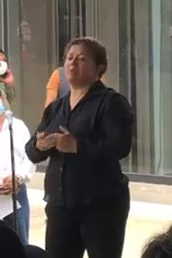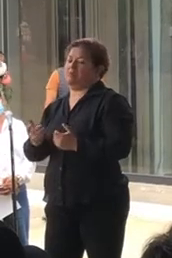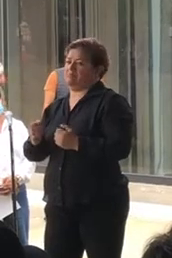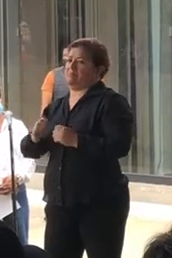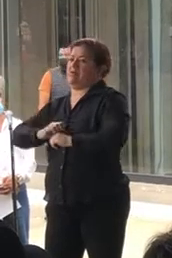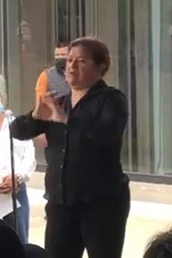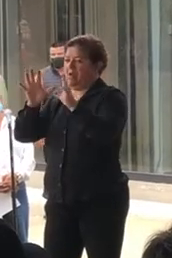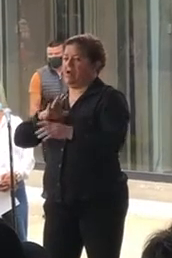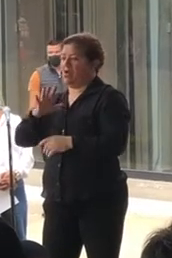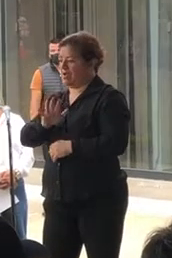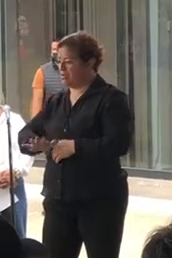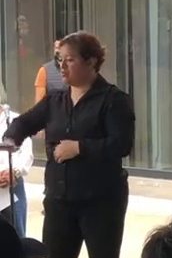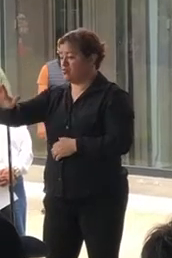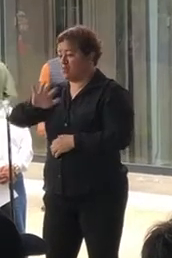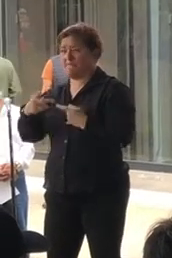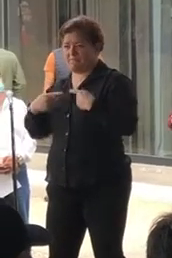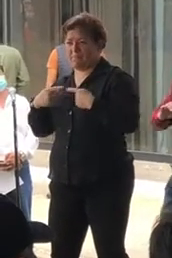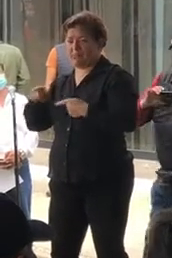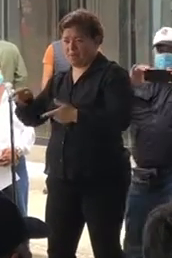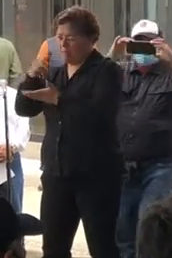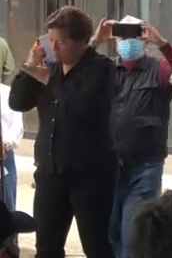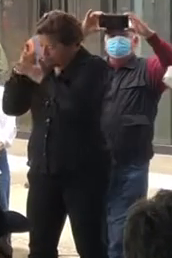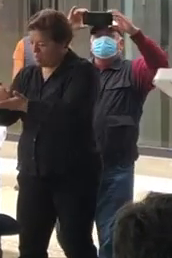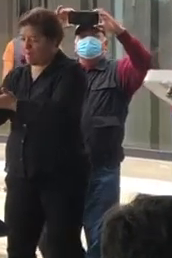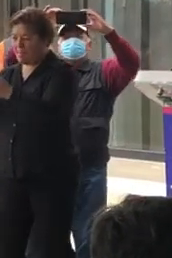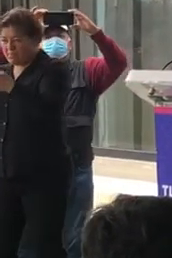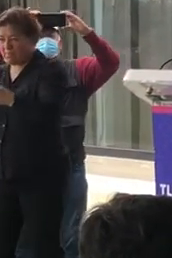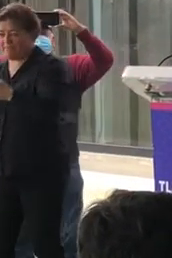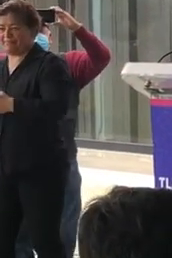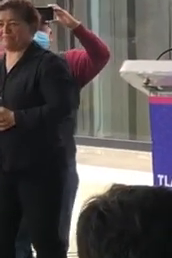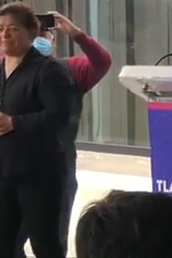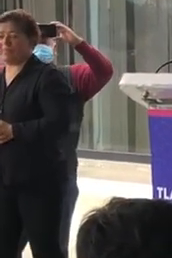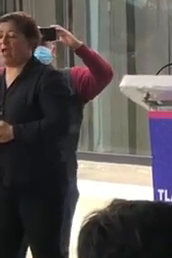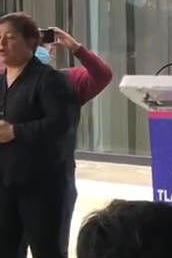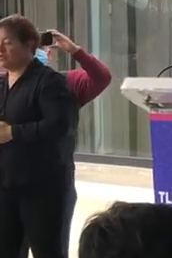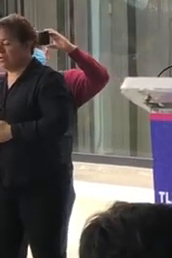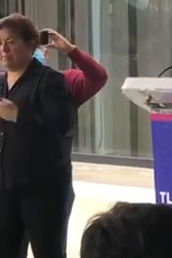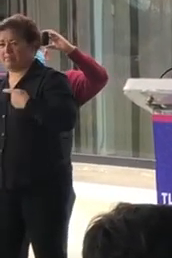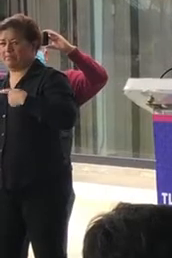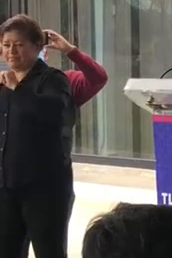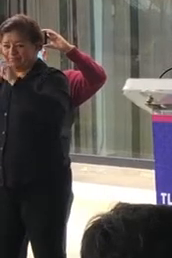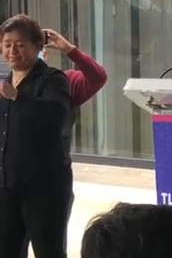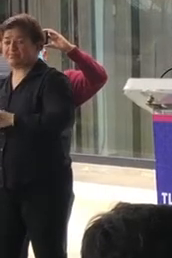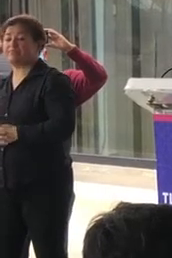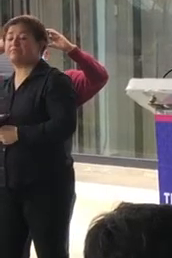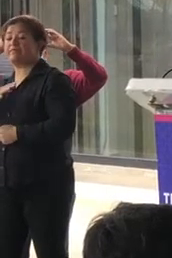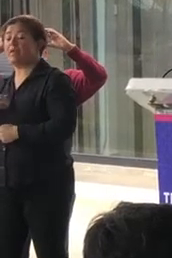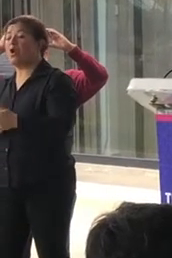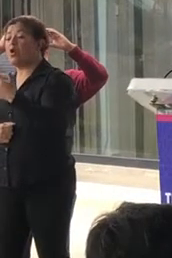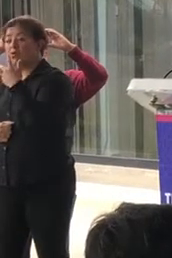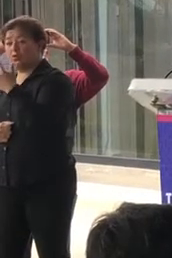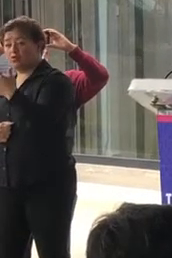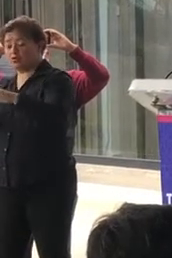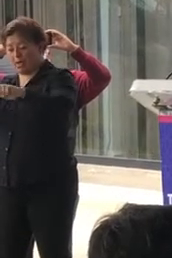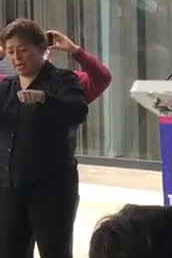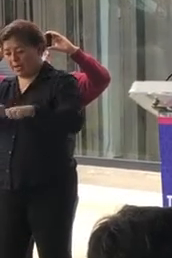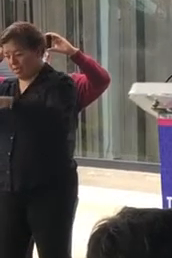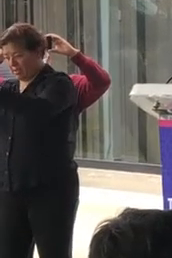cobertura a los ciudadanos de aplastar en esta primera etapa contaremos con 8 equipos de última